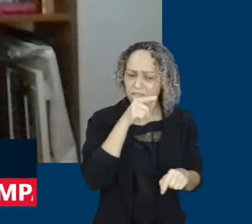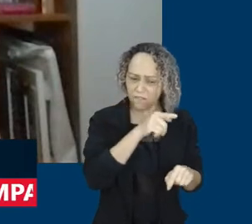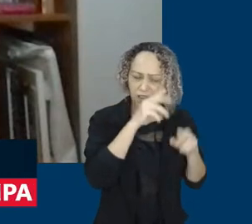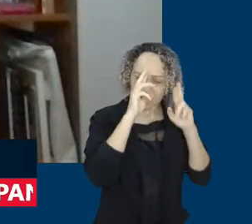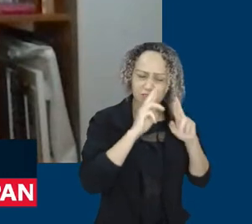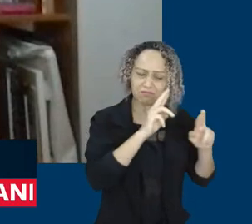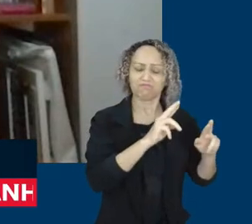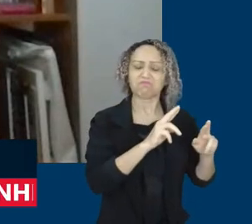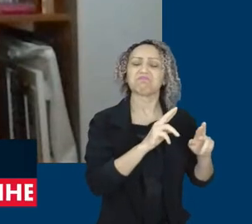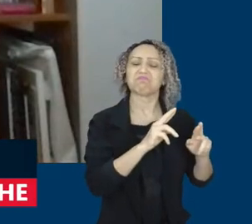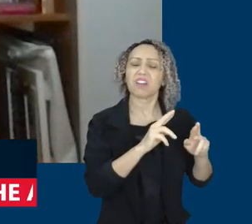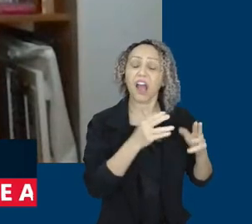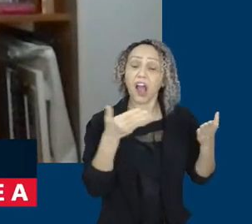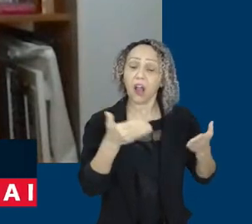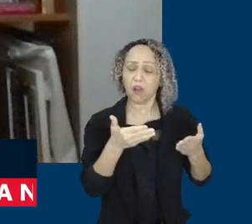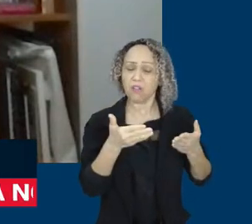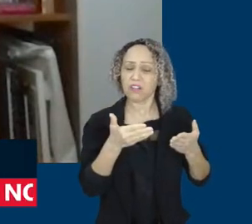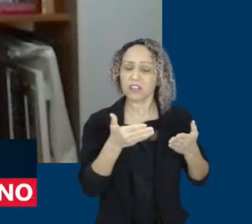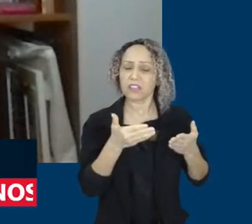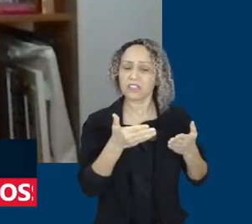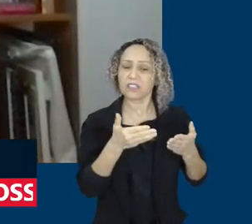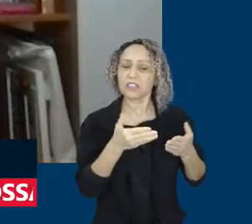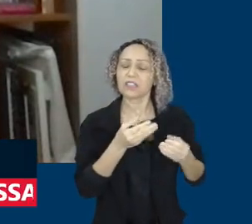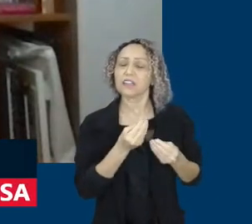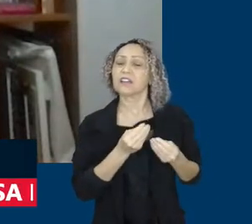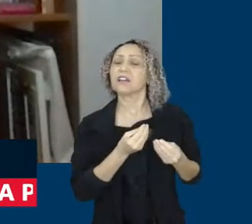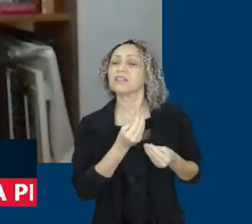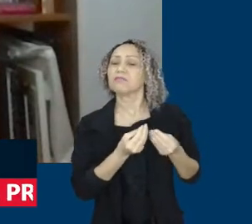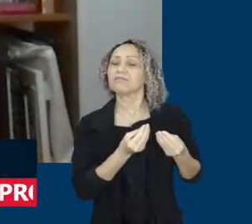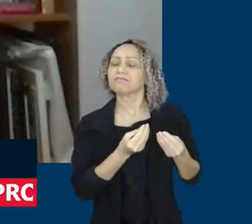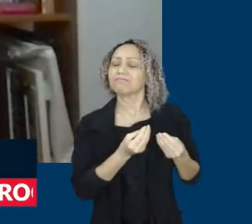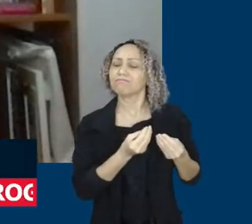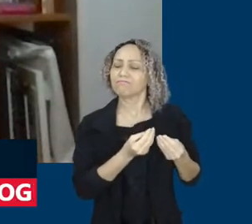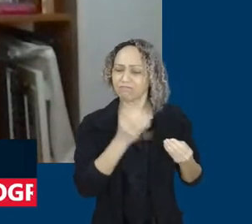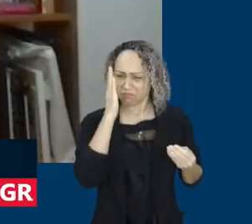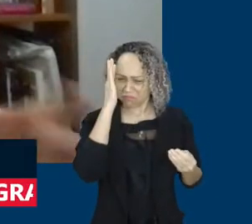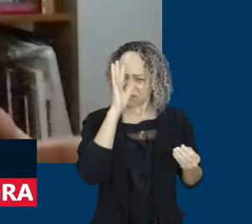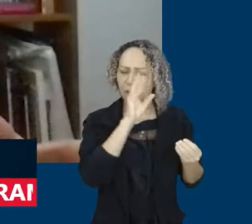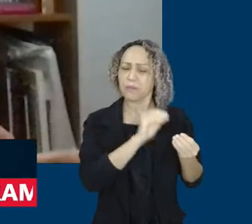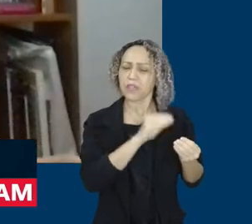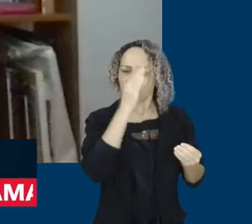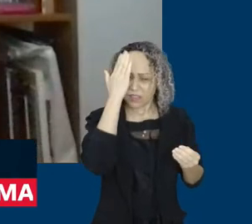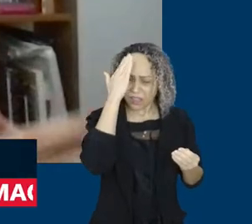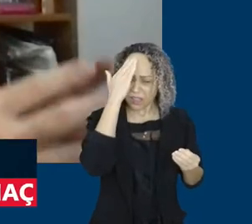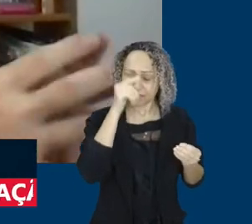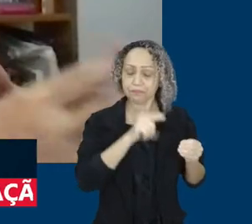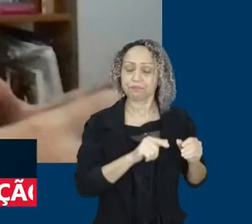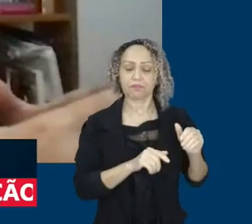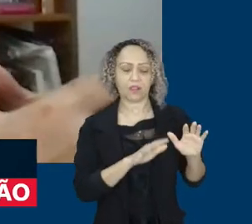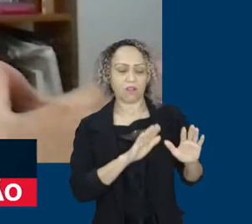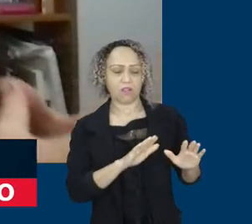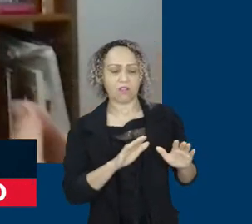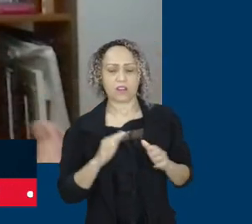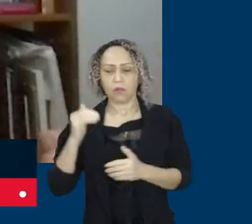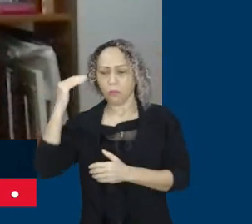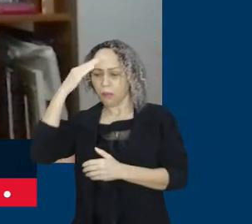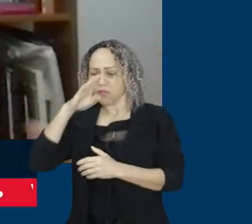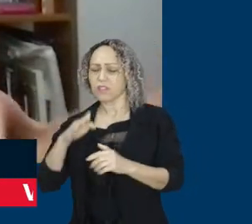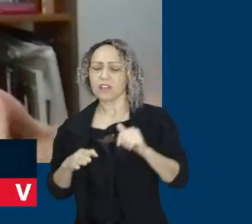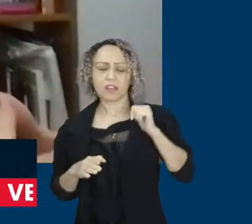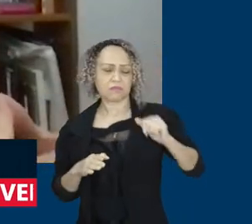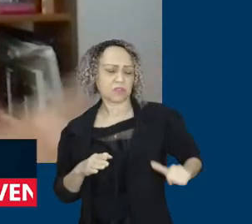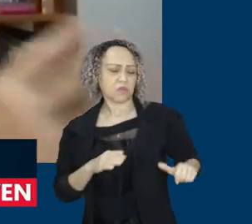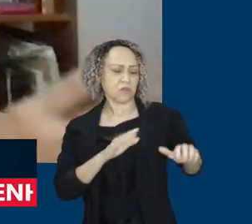imprensa, reconhecendo o quê? Acabaram com o Bolsa Família e botaram no lugar um programa que não